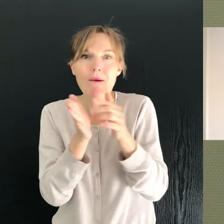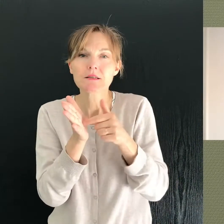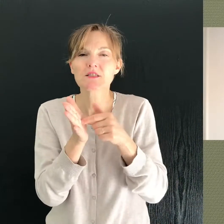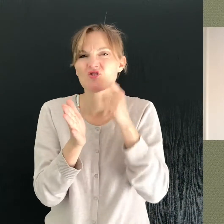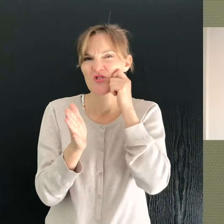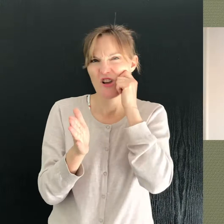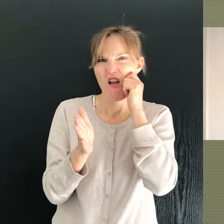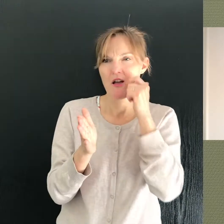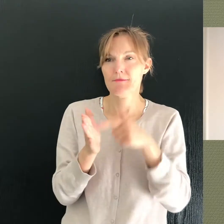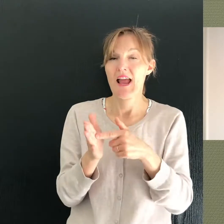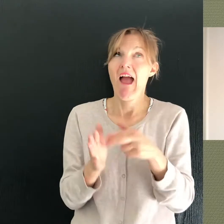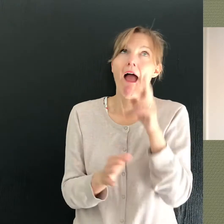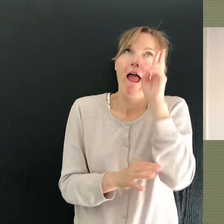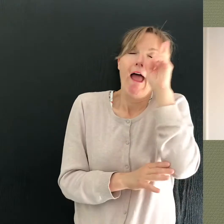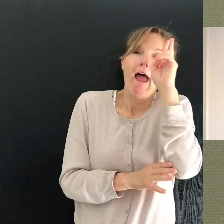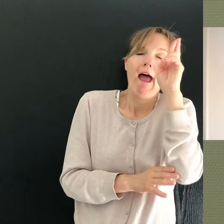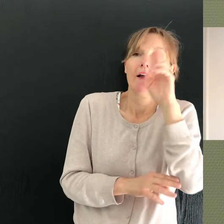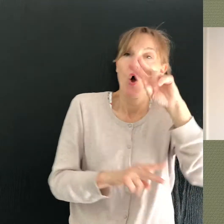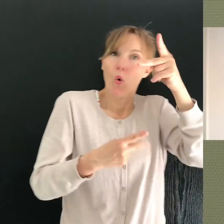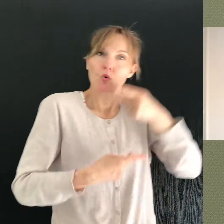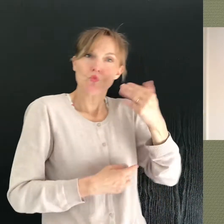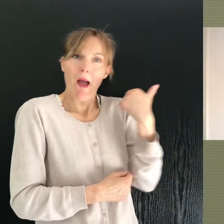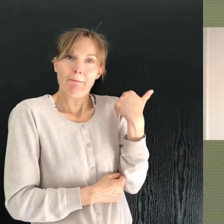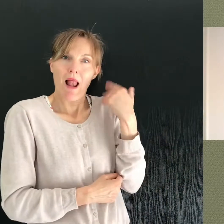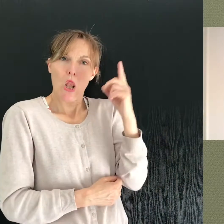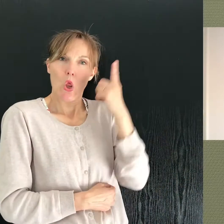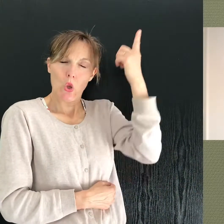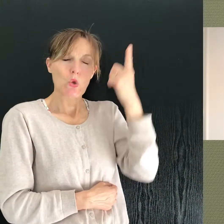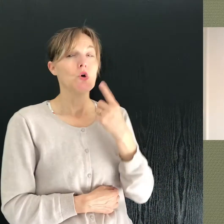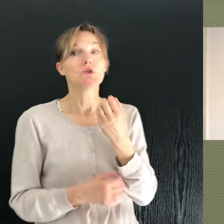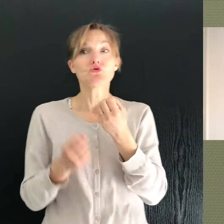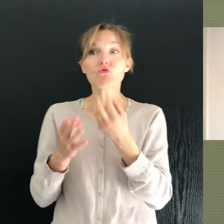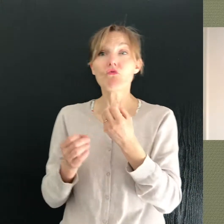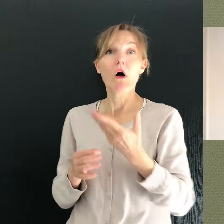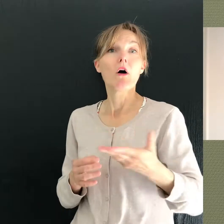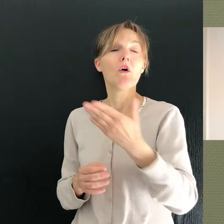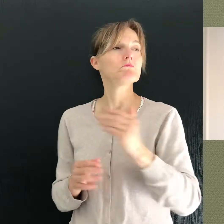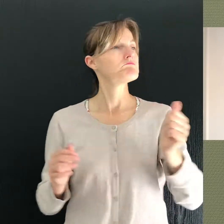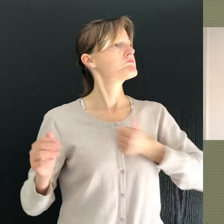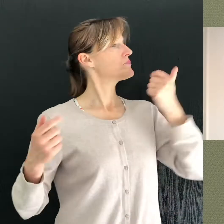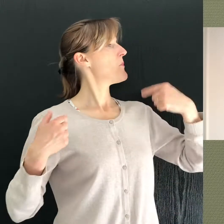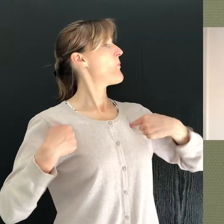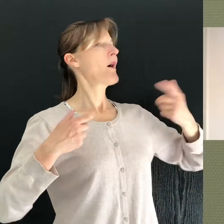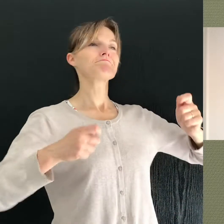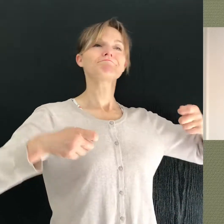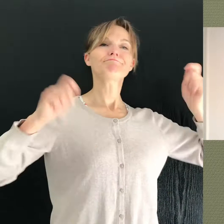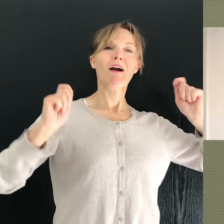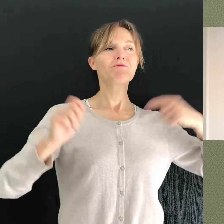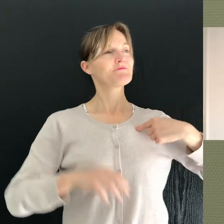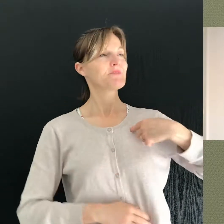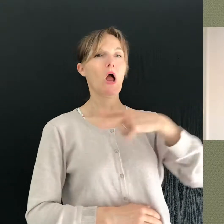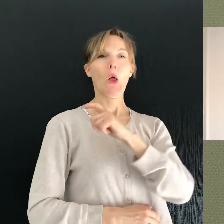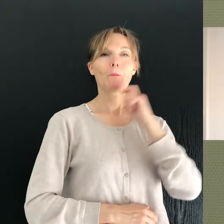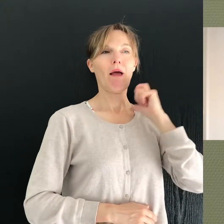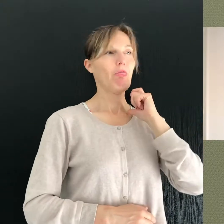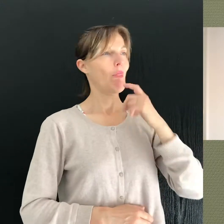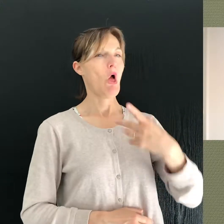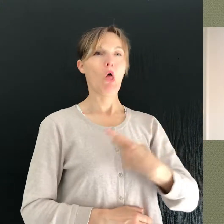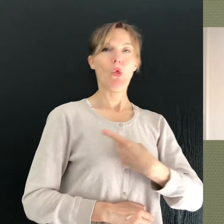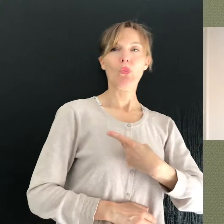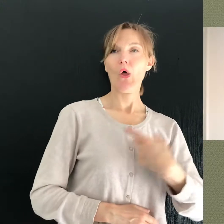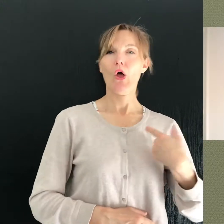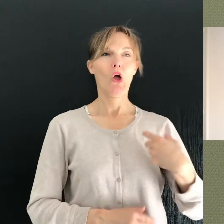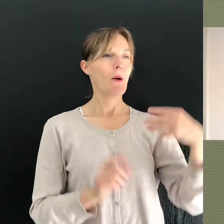ont rarement l'appel de Dieu. Très souvent, ils se sont autoproclamés pasteurs,